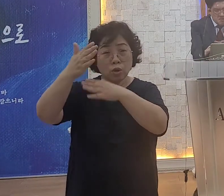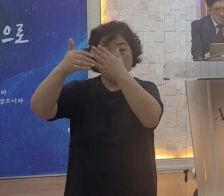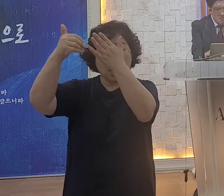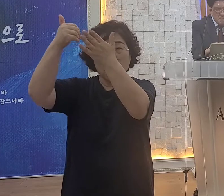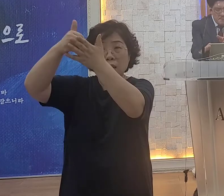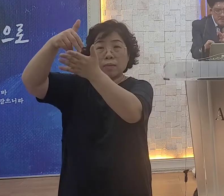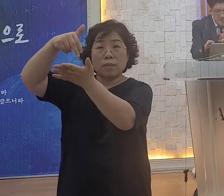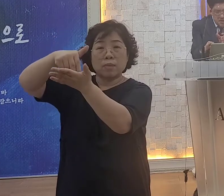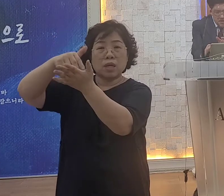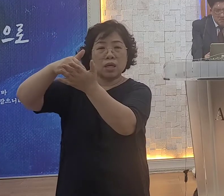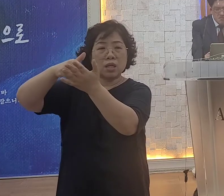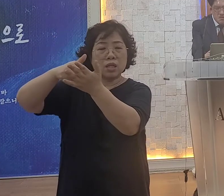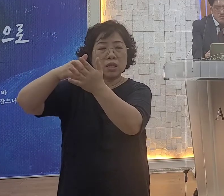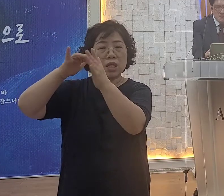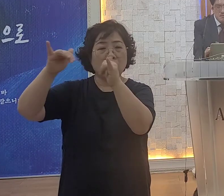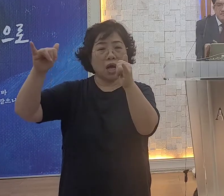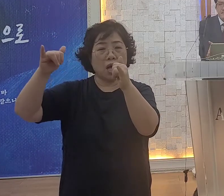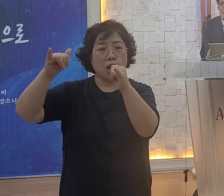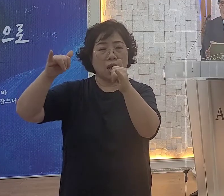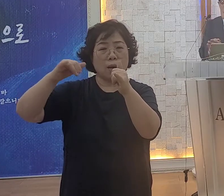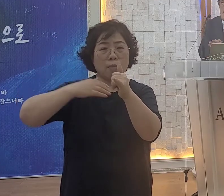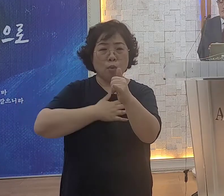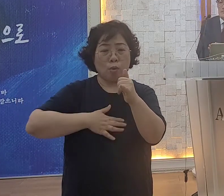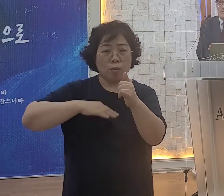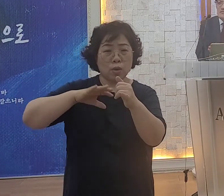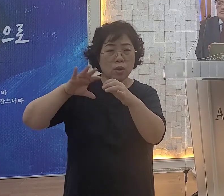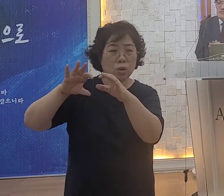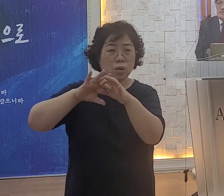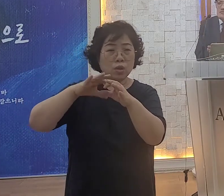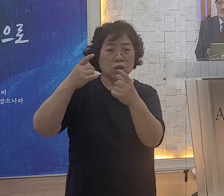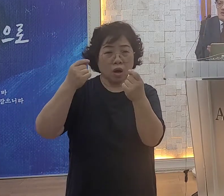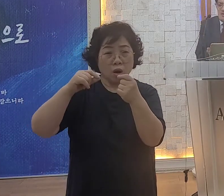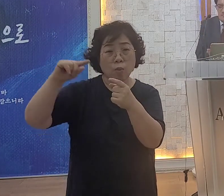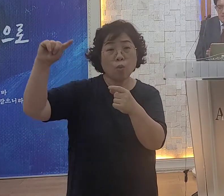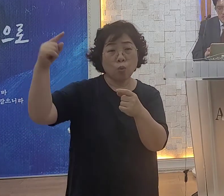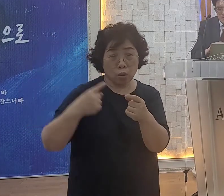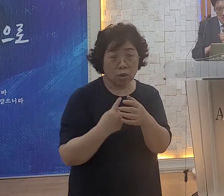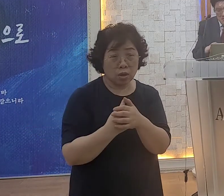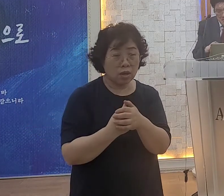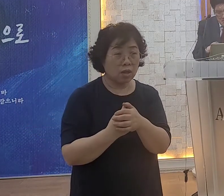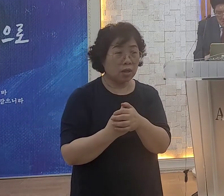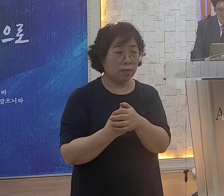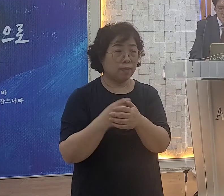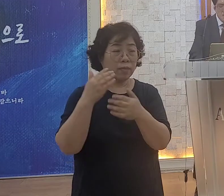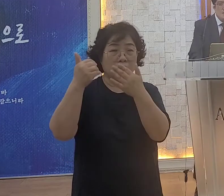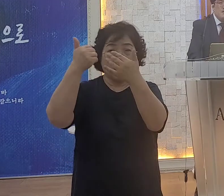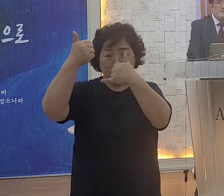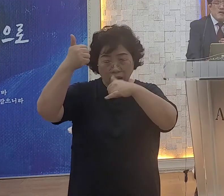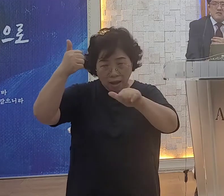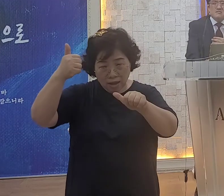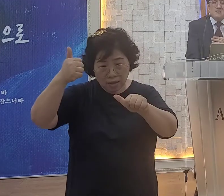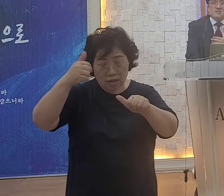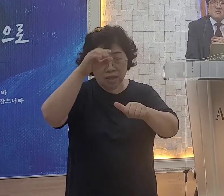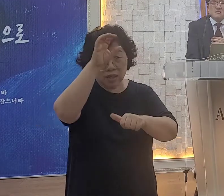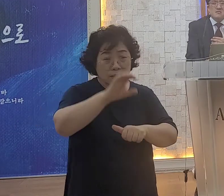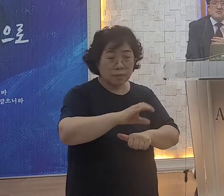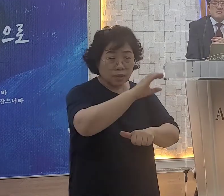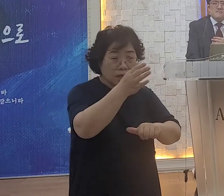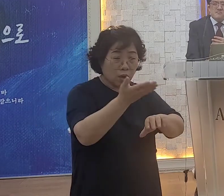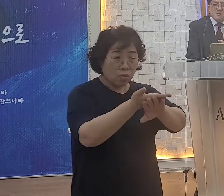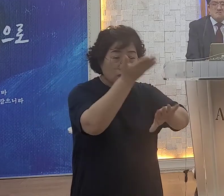인간의 몸을 입고 이 땅에 오셔가지고 그 아들을 십자가 위에서 그분이 나를